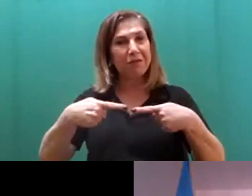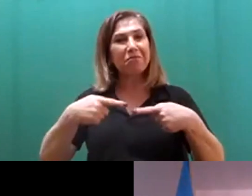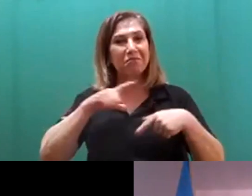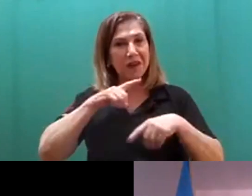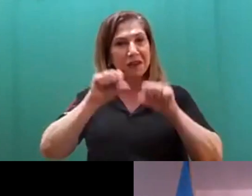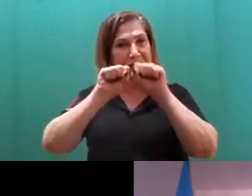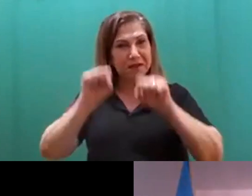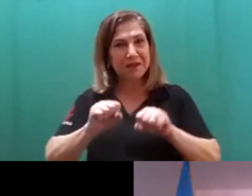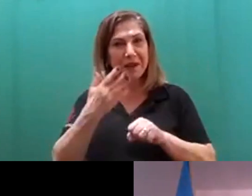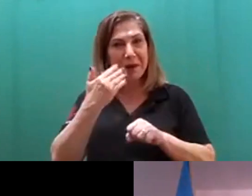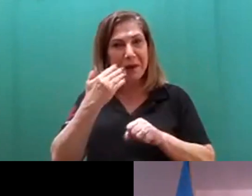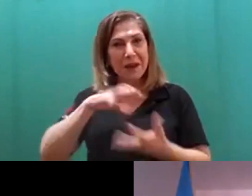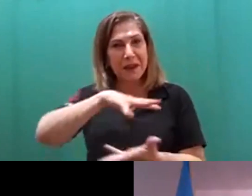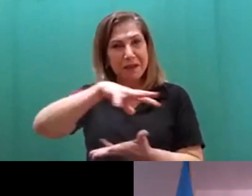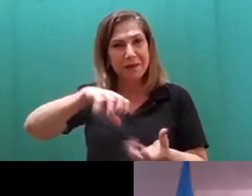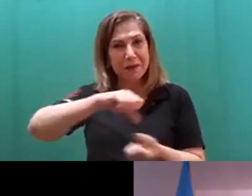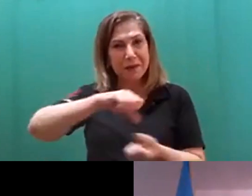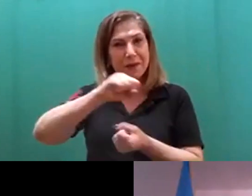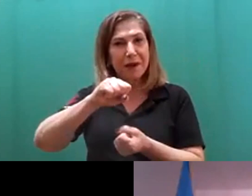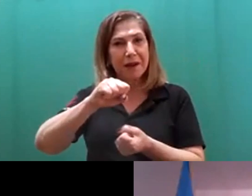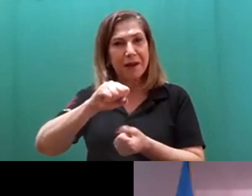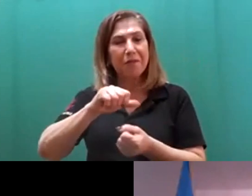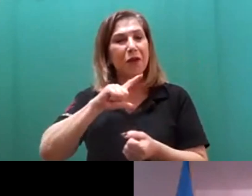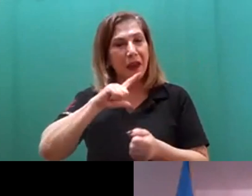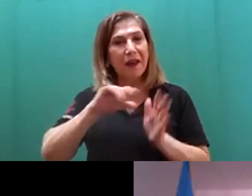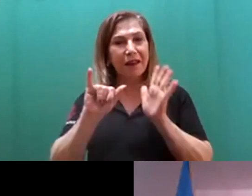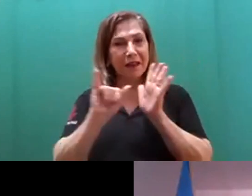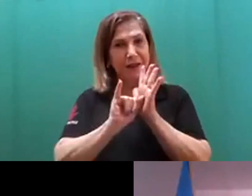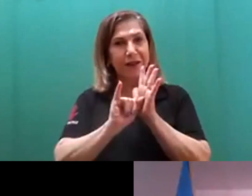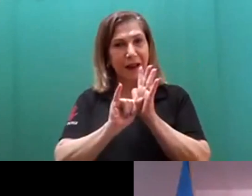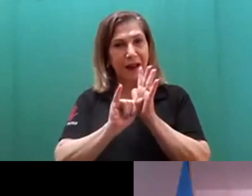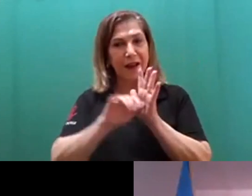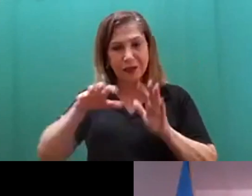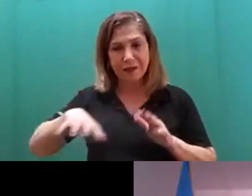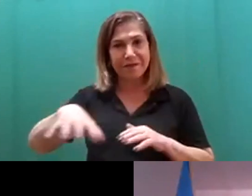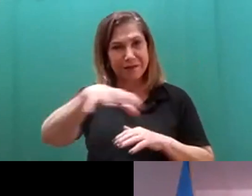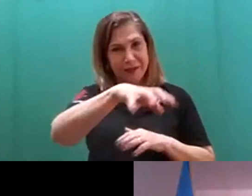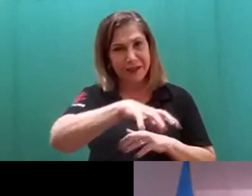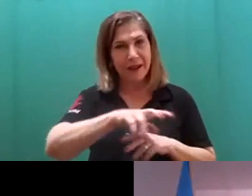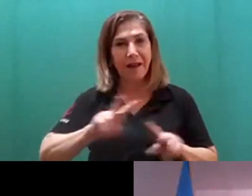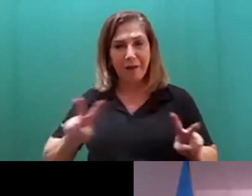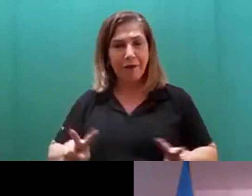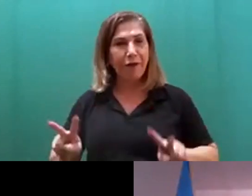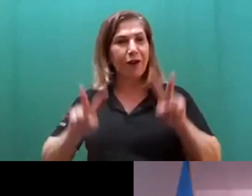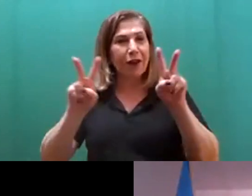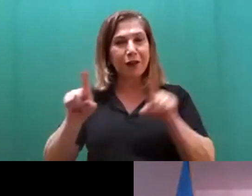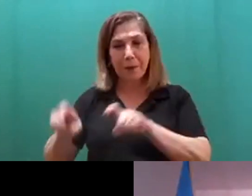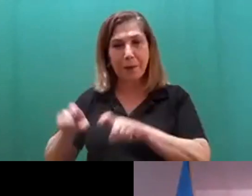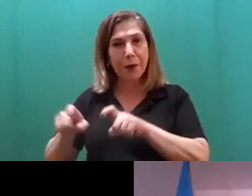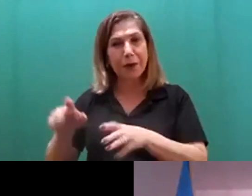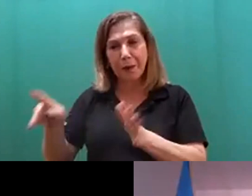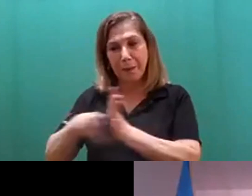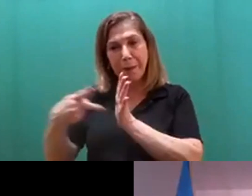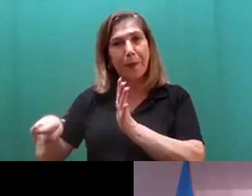alimentar sustentável com identidade territorial e valorizando os produtos locais